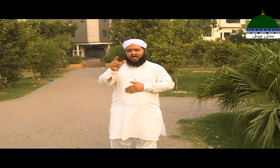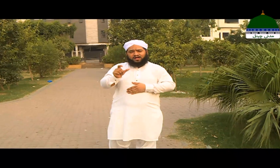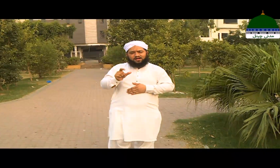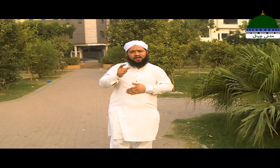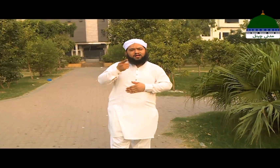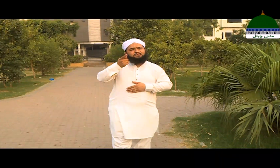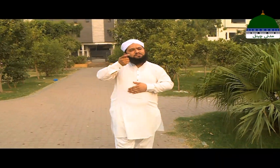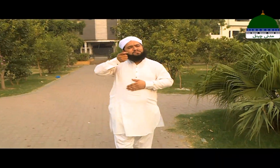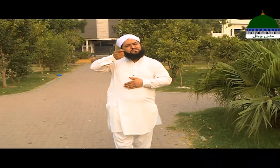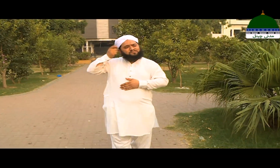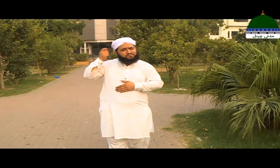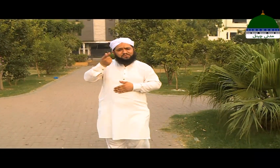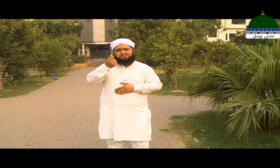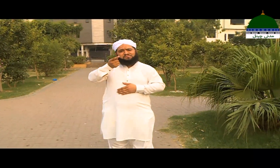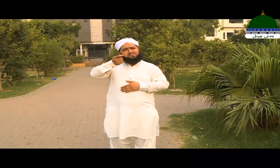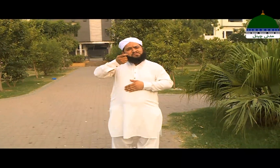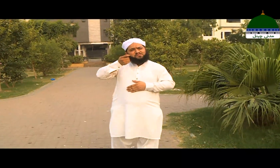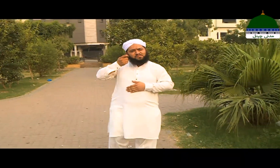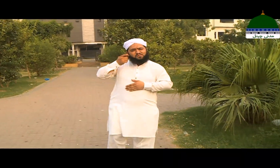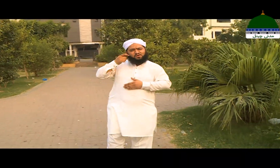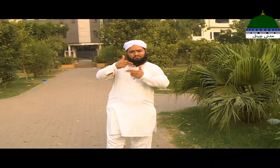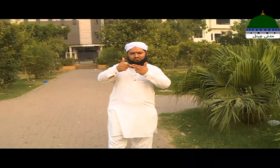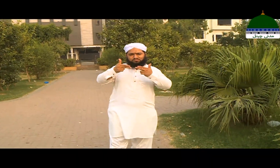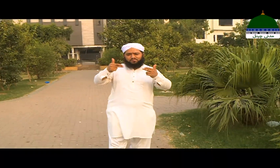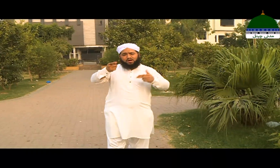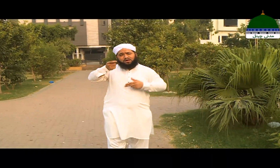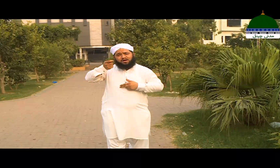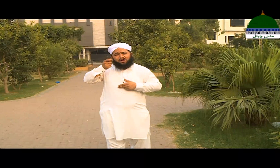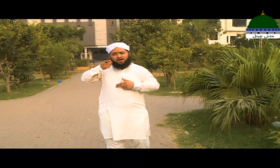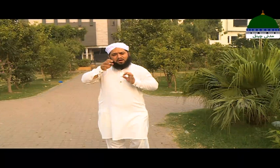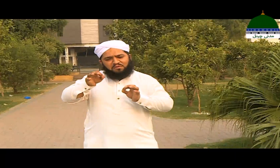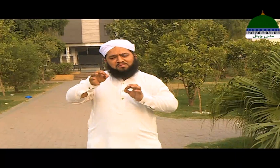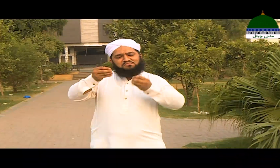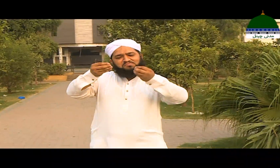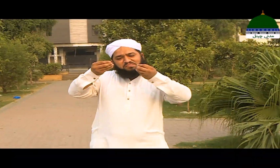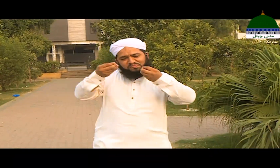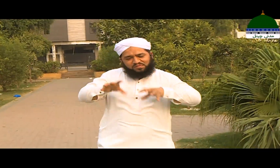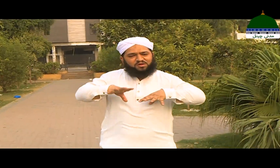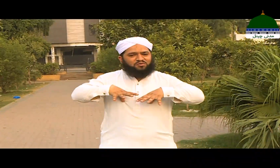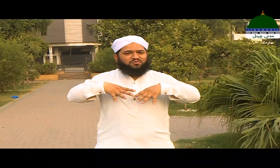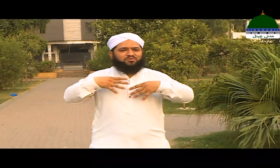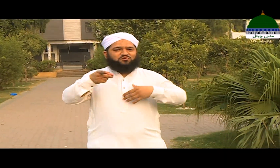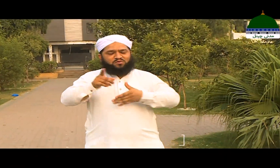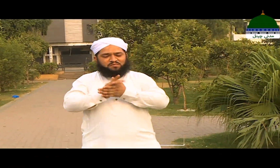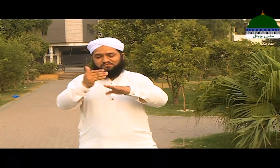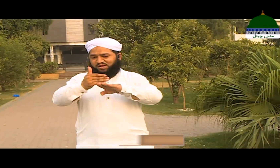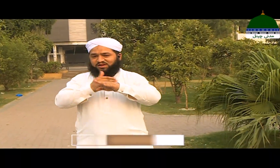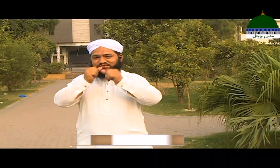شخص کا واقعہ بتائیں گے جس کے لالچ نے اس کی جان لے لی۔ اس سے پہلے درود پاک کی فضیلت ملاحظہ